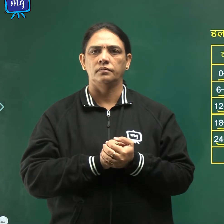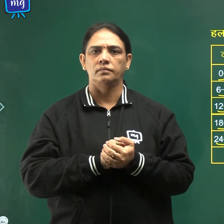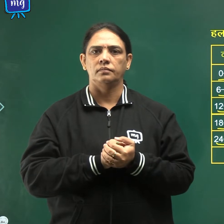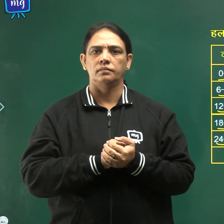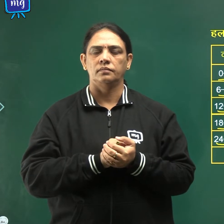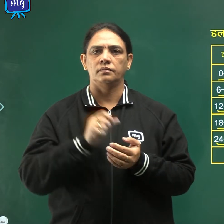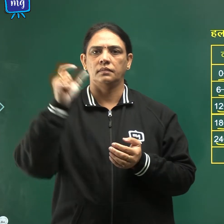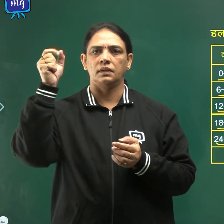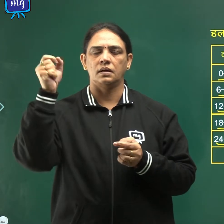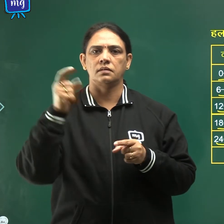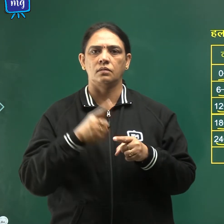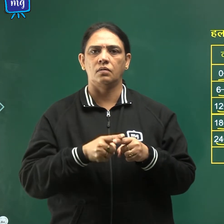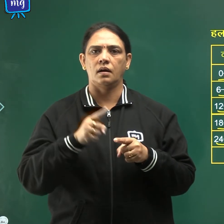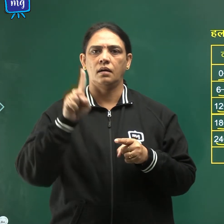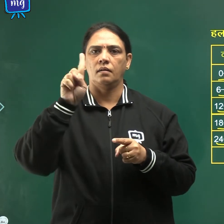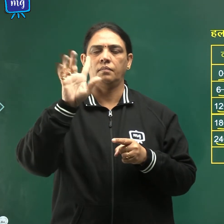10 गुणा 15